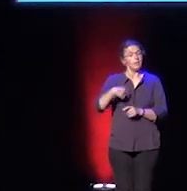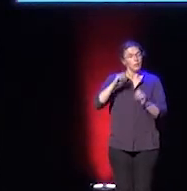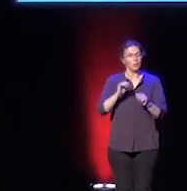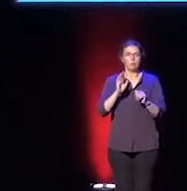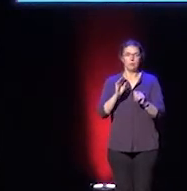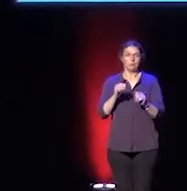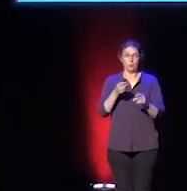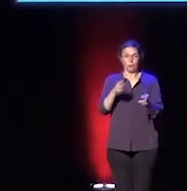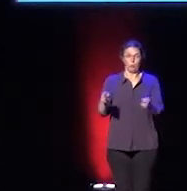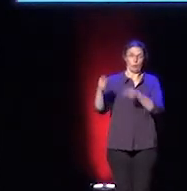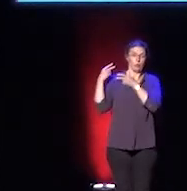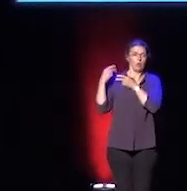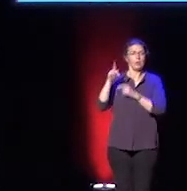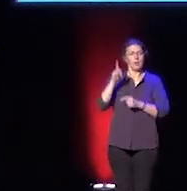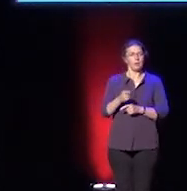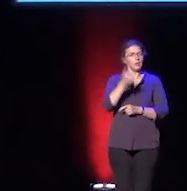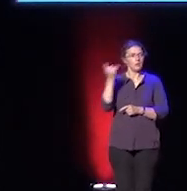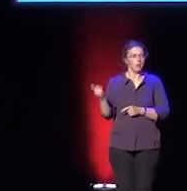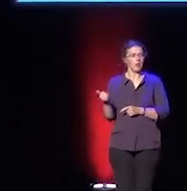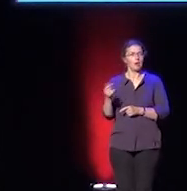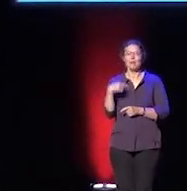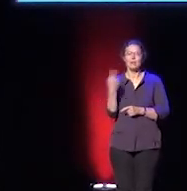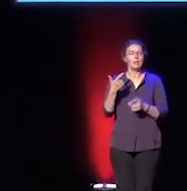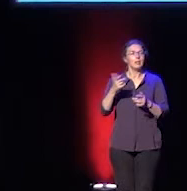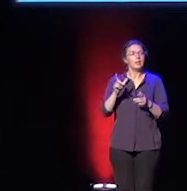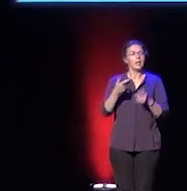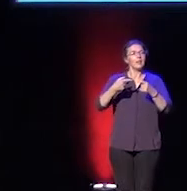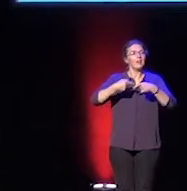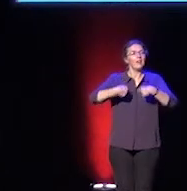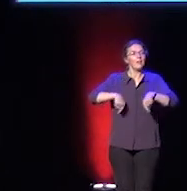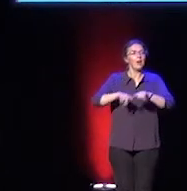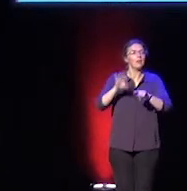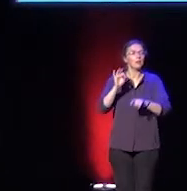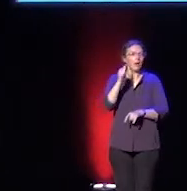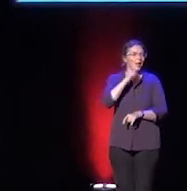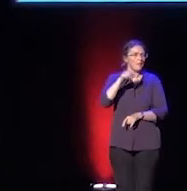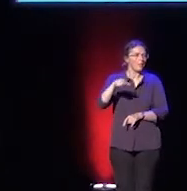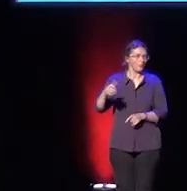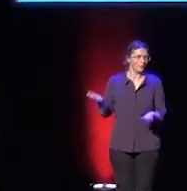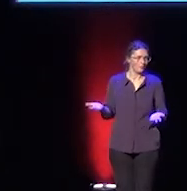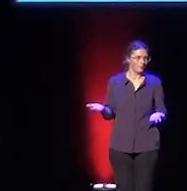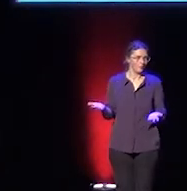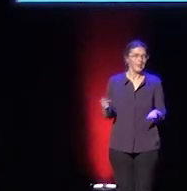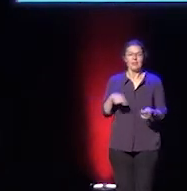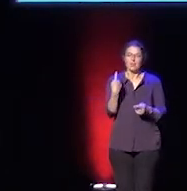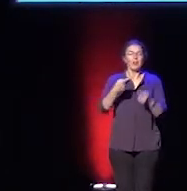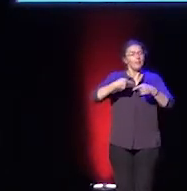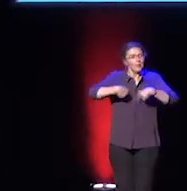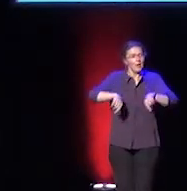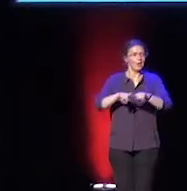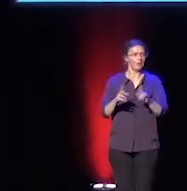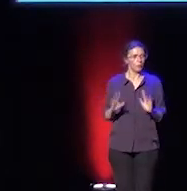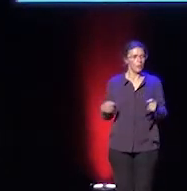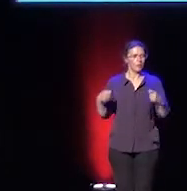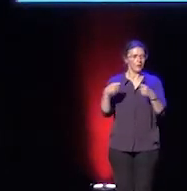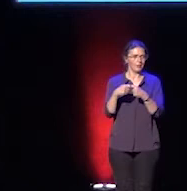100 Jahre zurückblicken, aber wir sind kein Verein für ältere Menschen. Wir sind ein Verein, ein